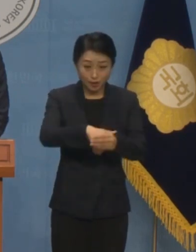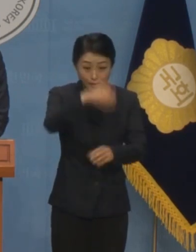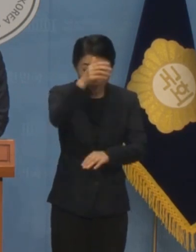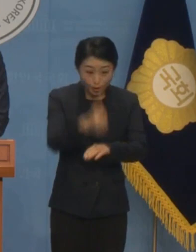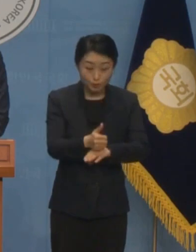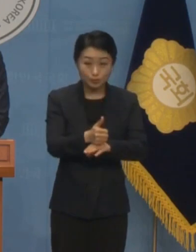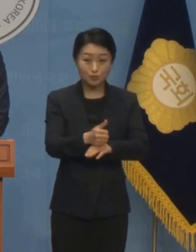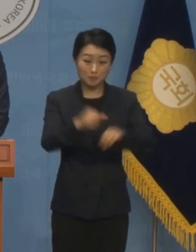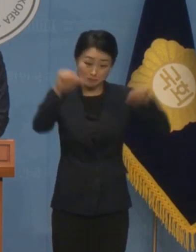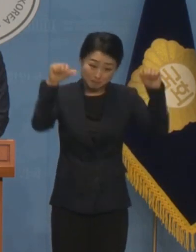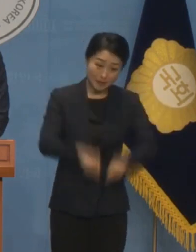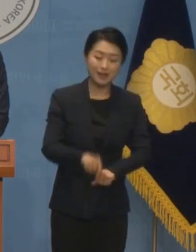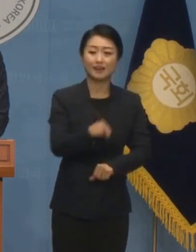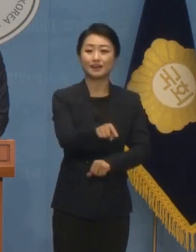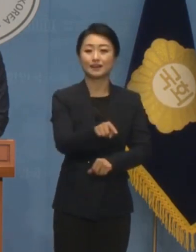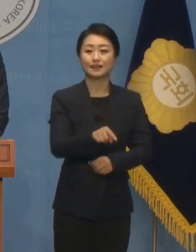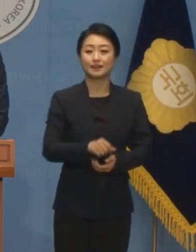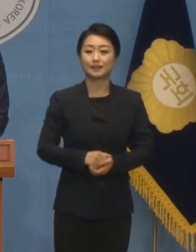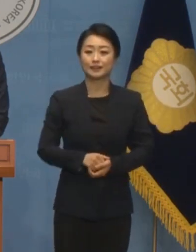총선에서 그렇게 폭망한 겁니다.